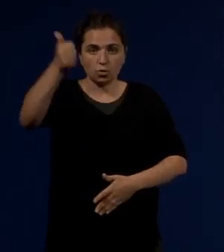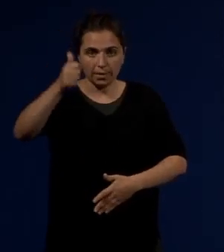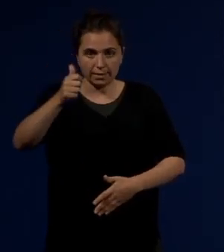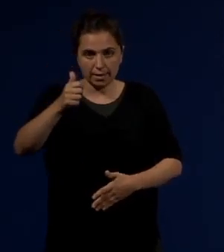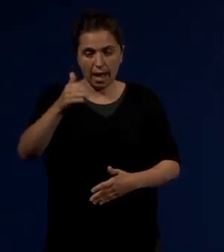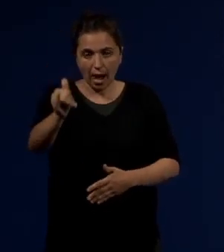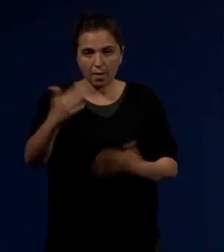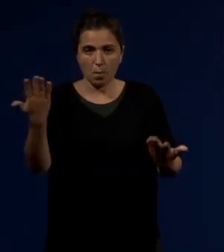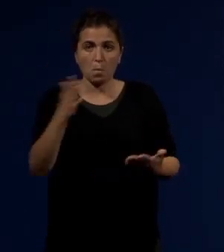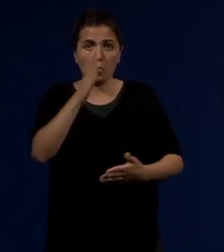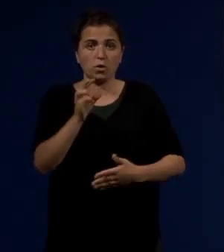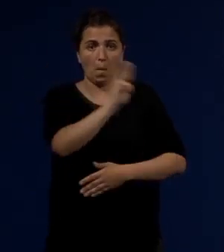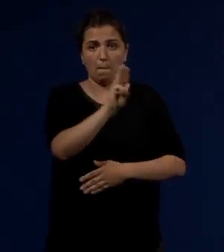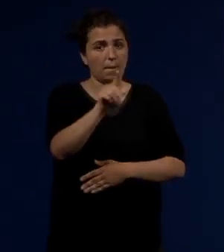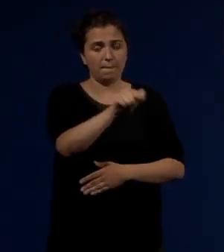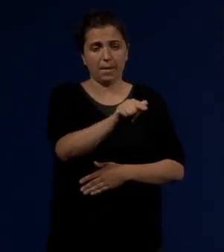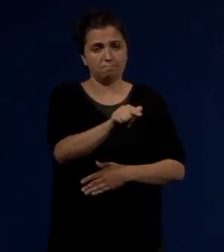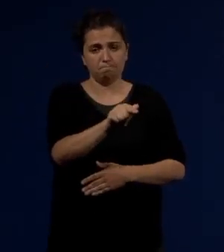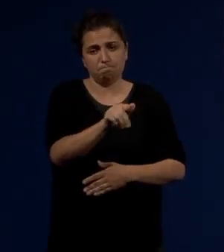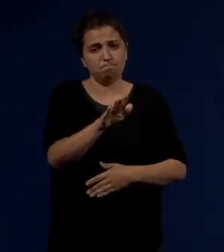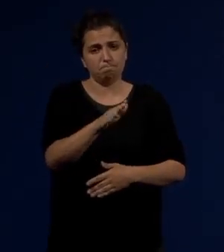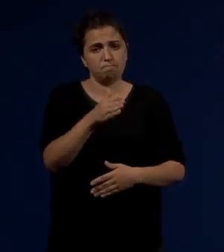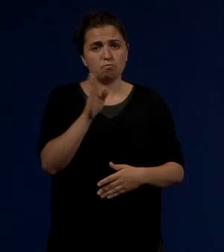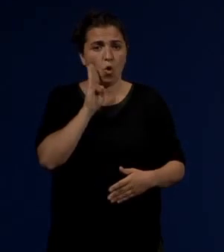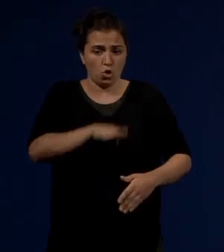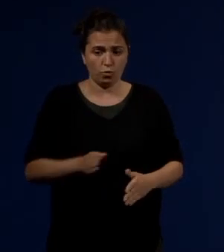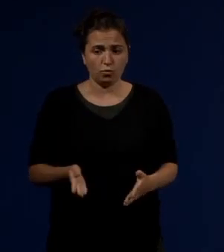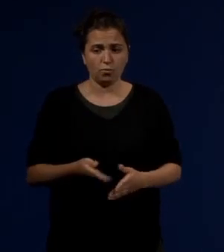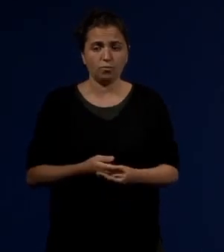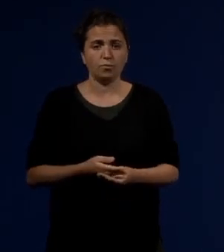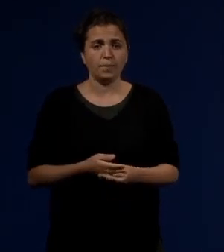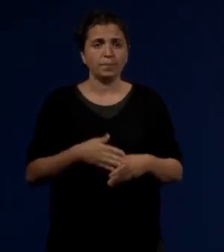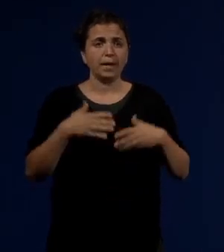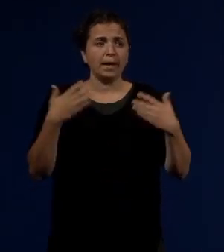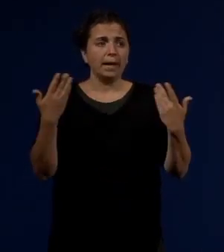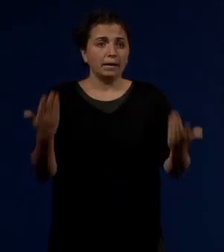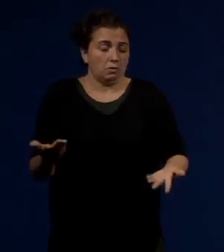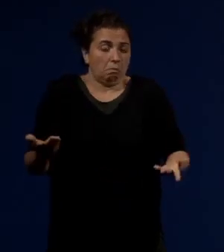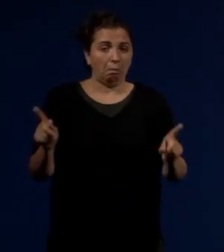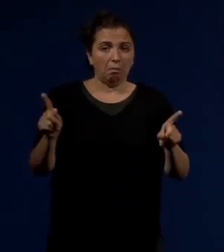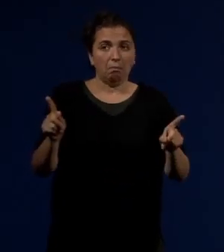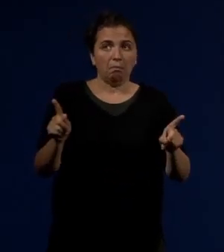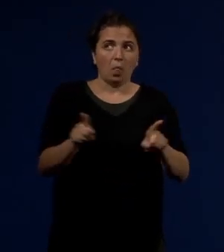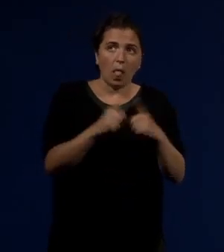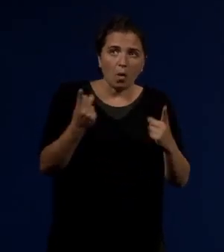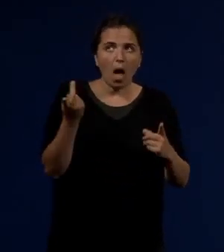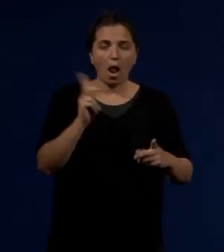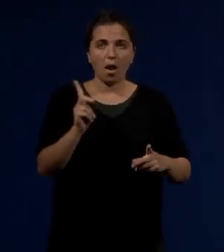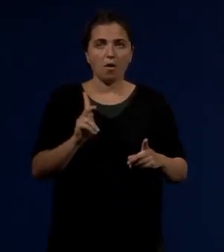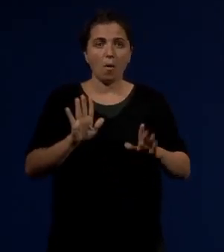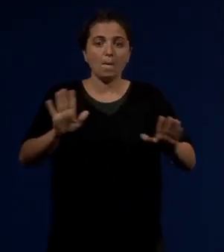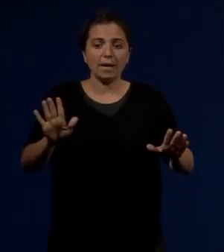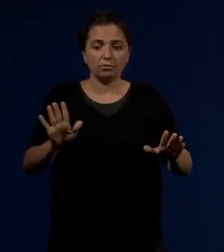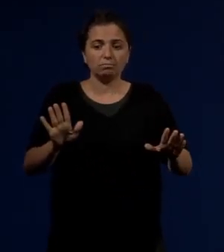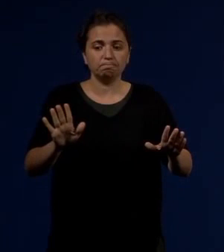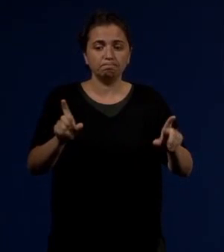corrupto, con doble P, de Partido Popular, non? A nos pouco máis nos dá, non nos dá igual, pero é o pasaporte